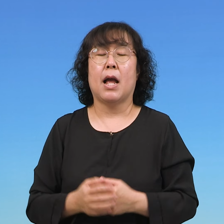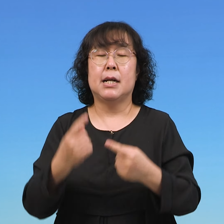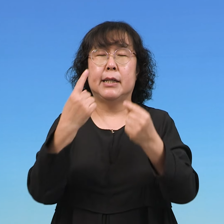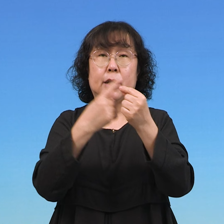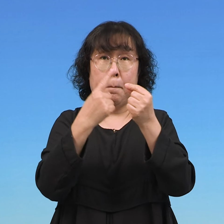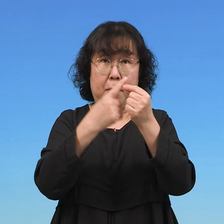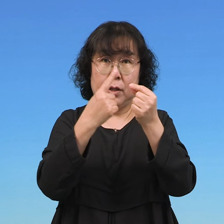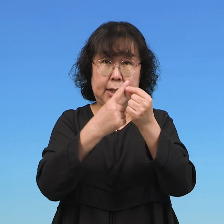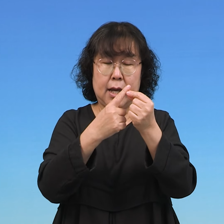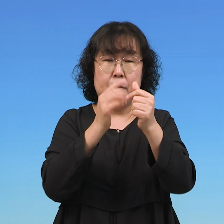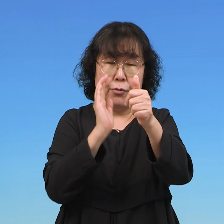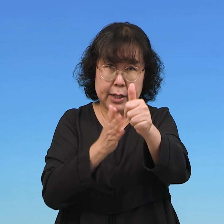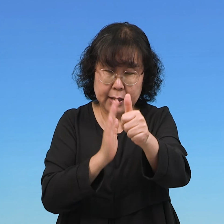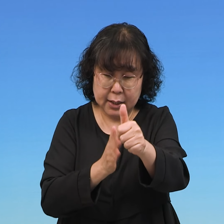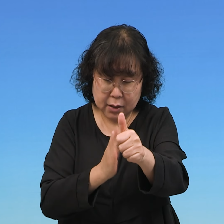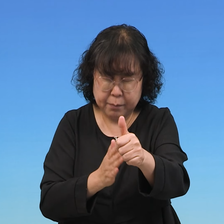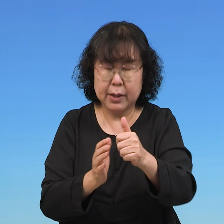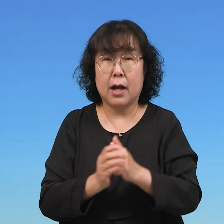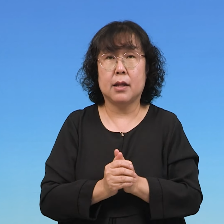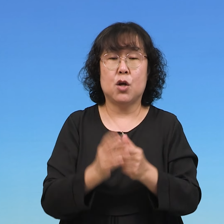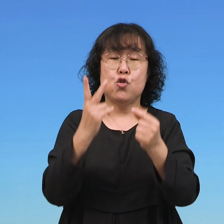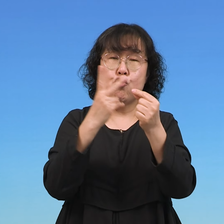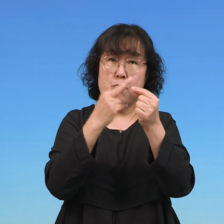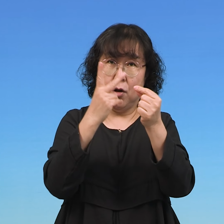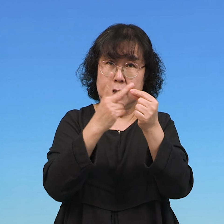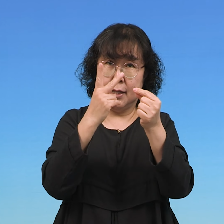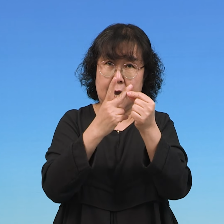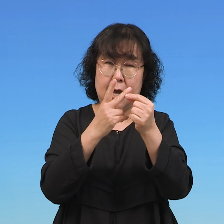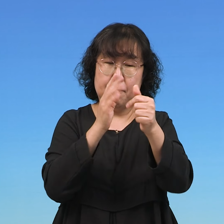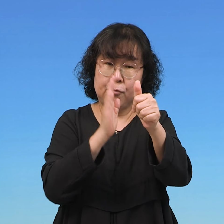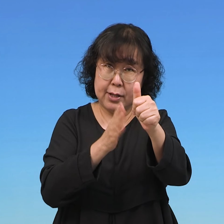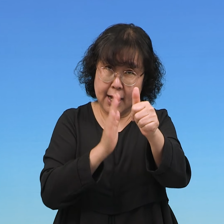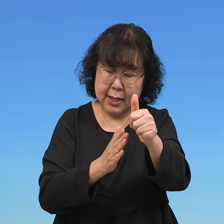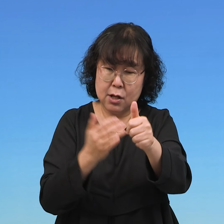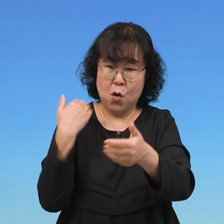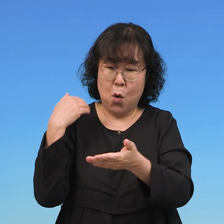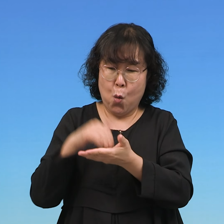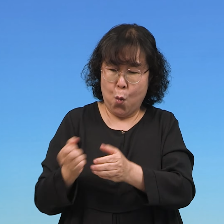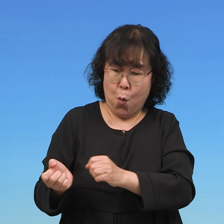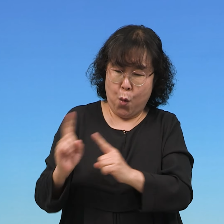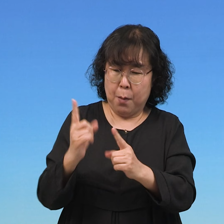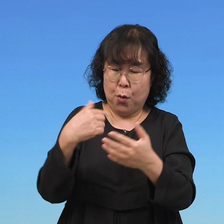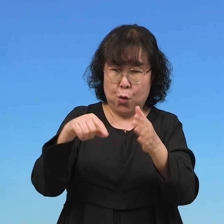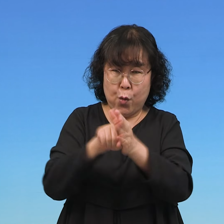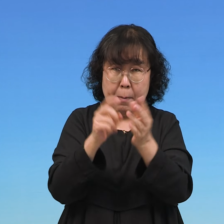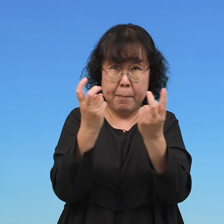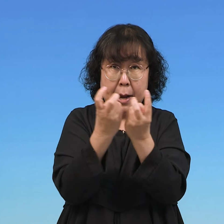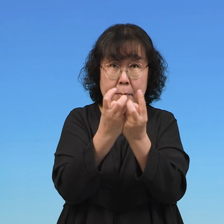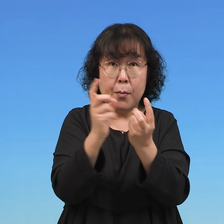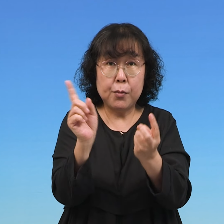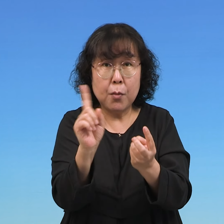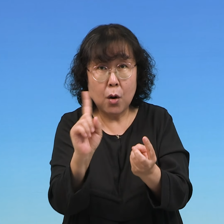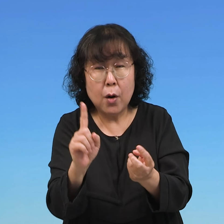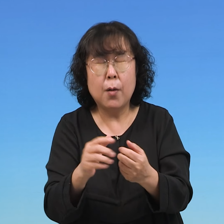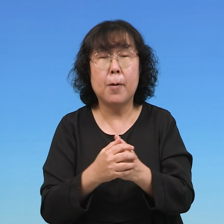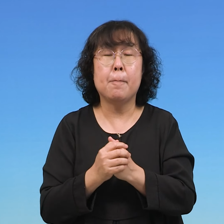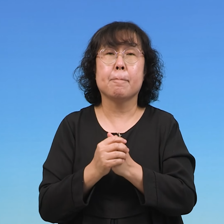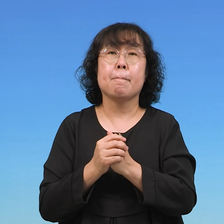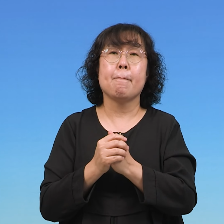번째 권면하는 메시지고요. 그런가 하면 두 번째로 회복을 위한 두 번째 대안이